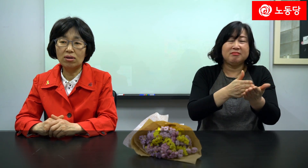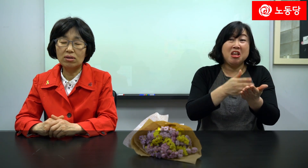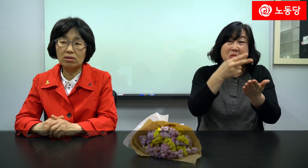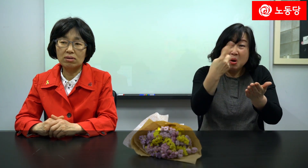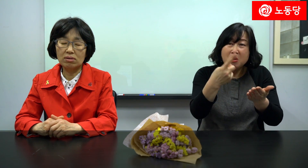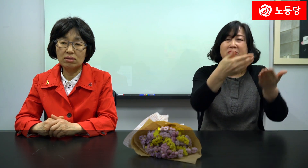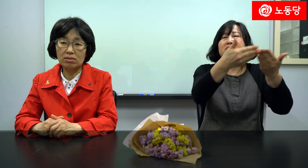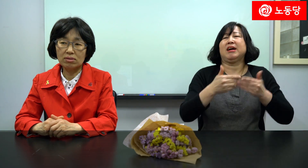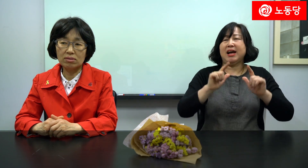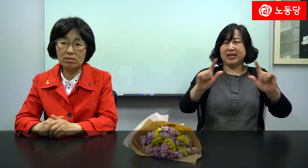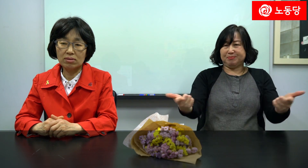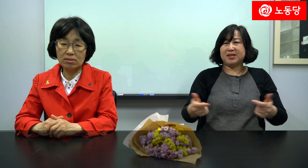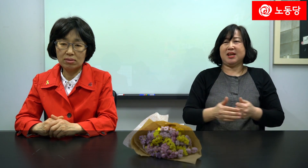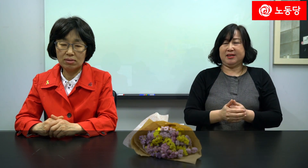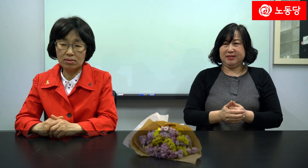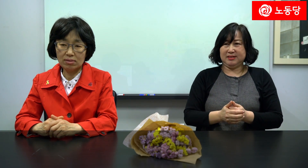그래서